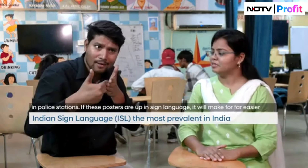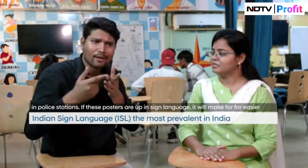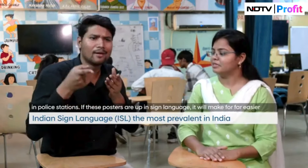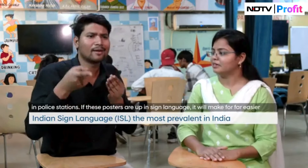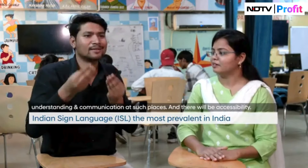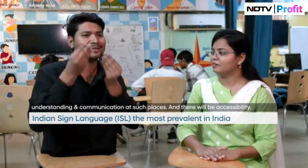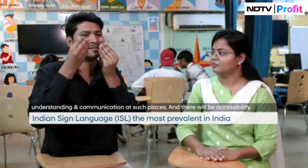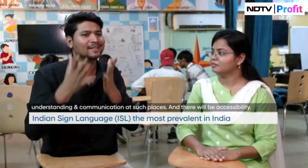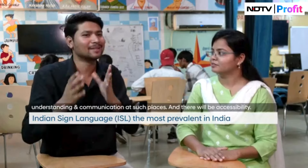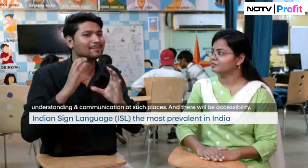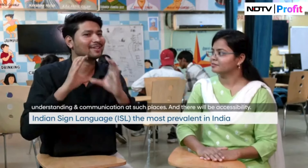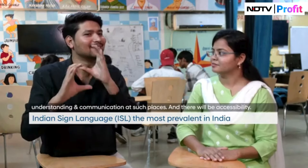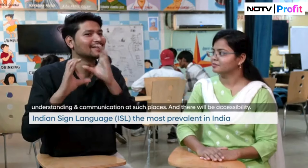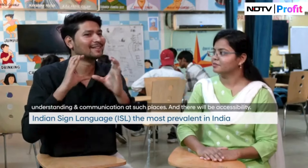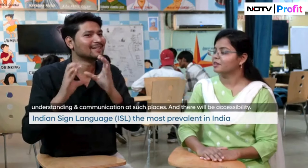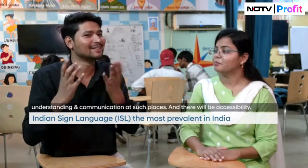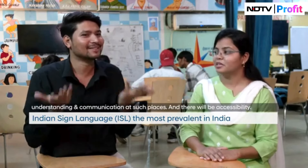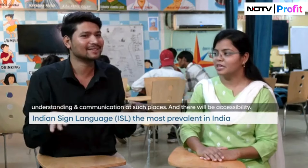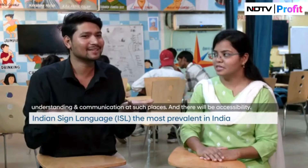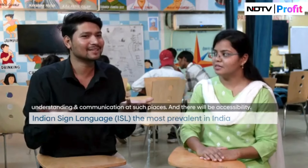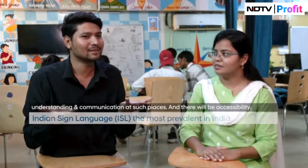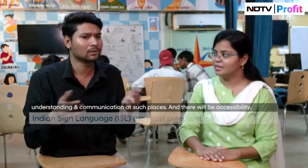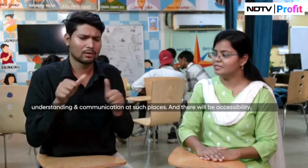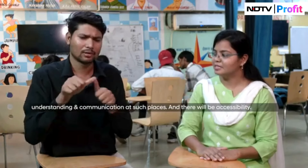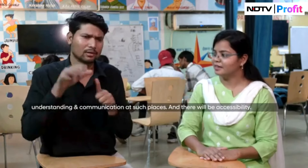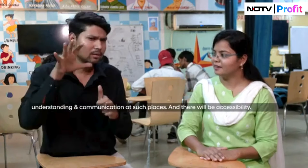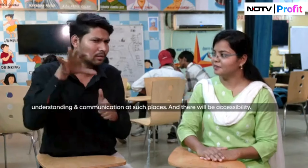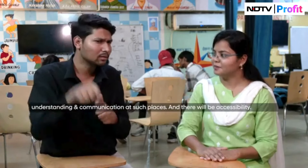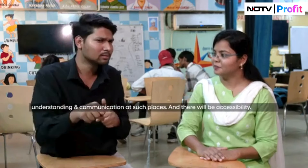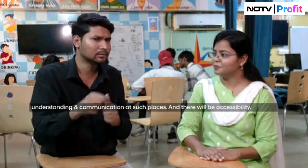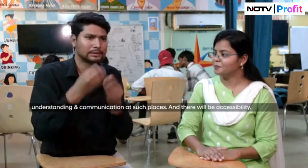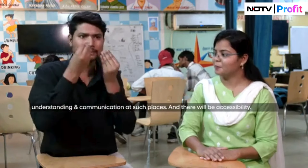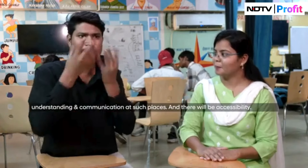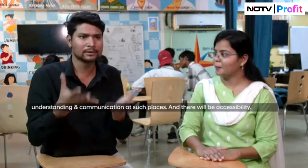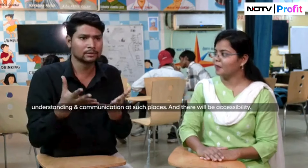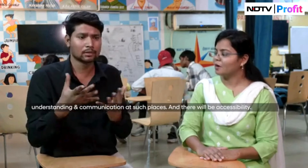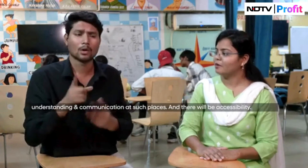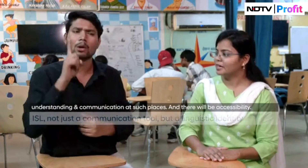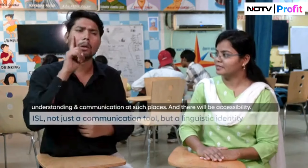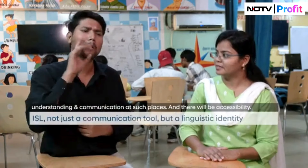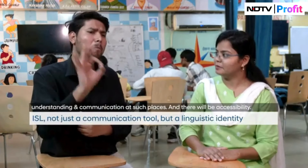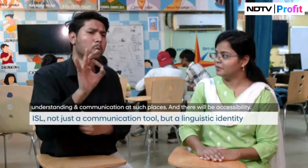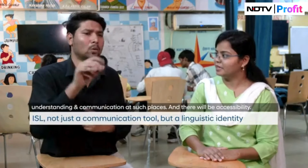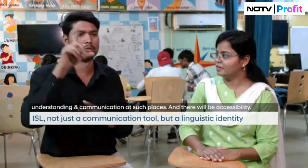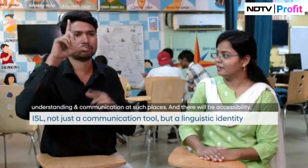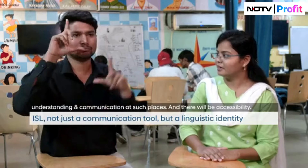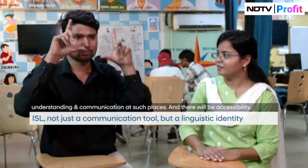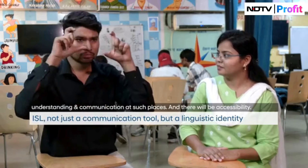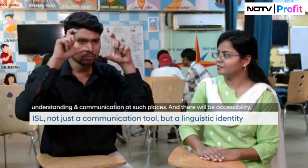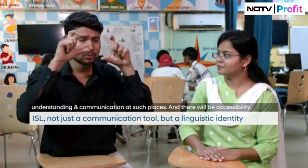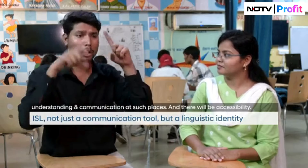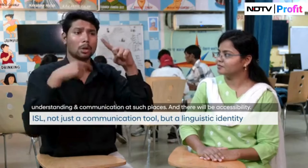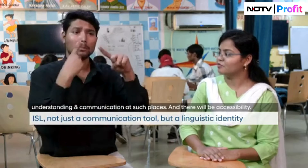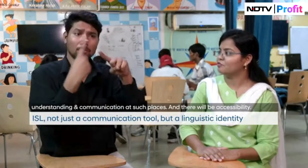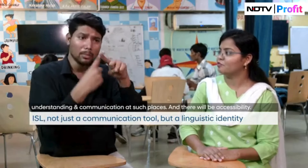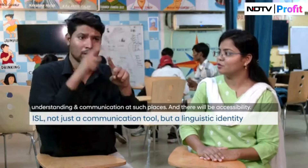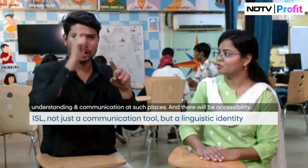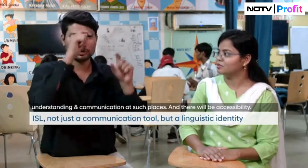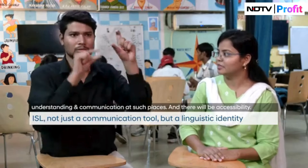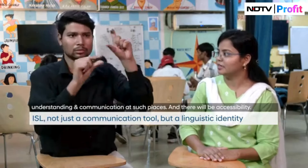इजी रहेगा, कम्युनिकेट करना इजी रहेगा और एक्सेसिबिलिटी रहेगी फोटोज से